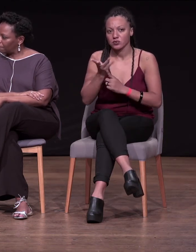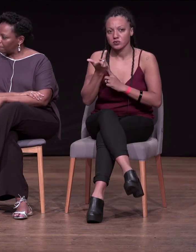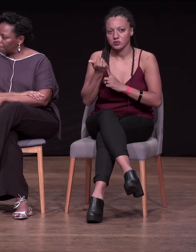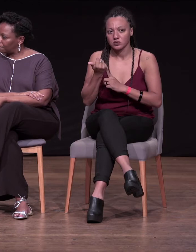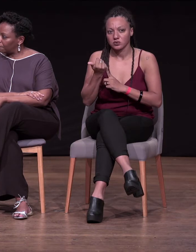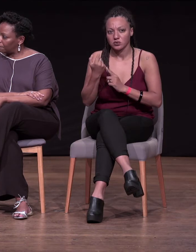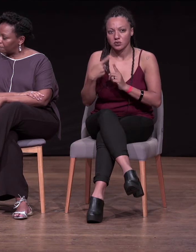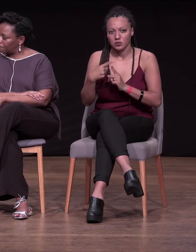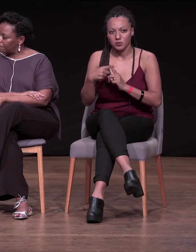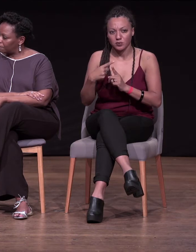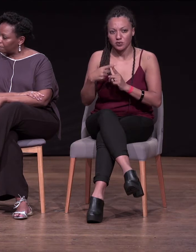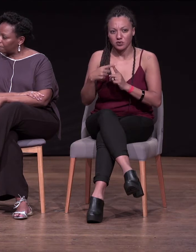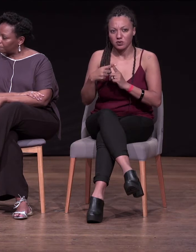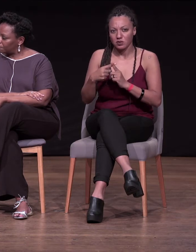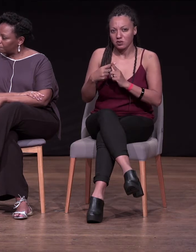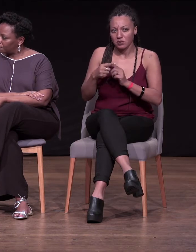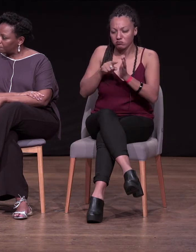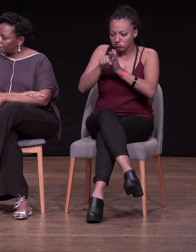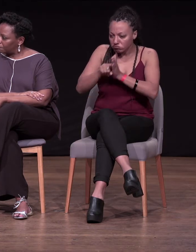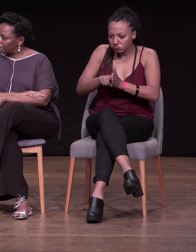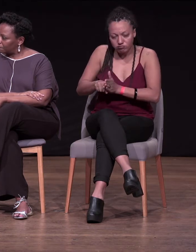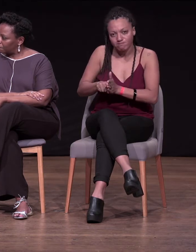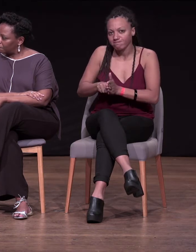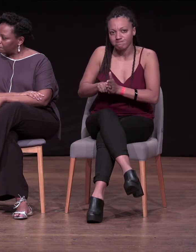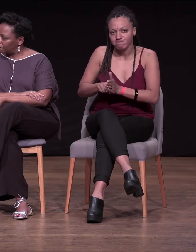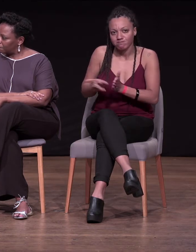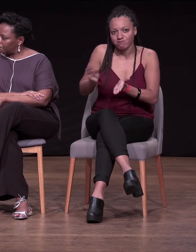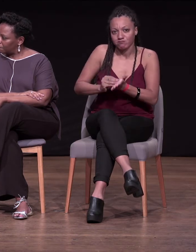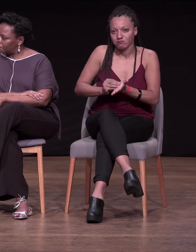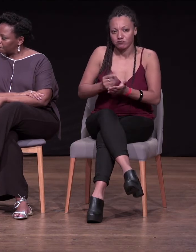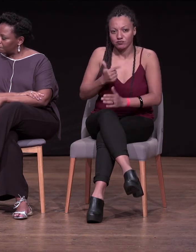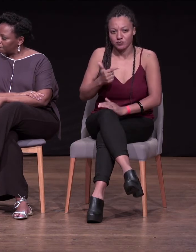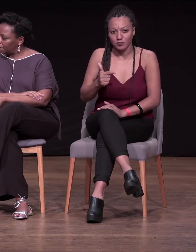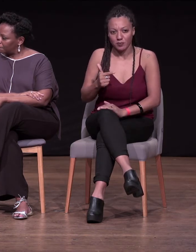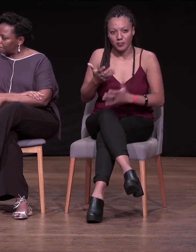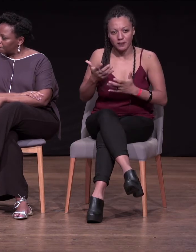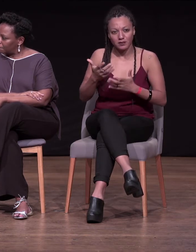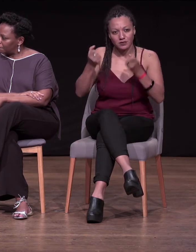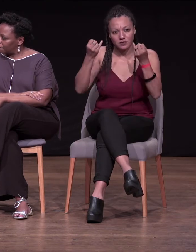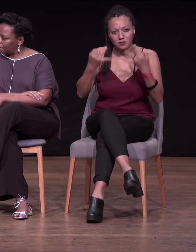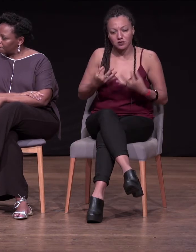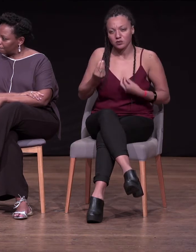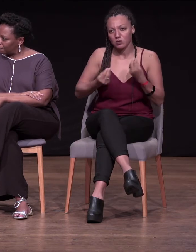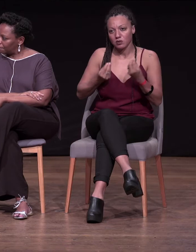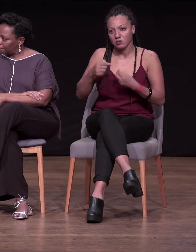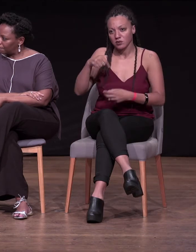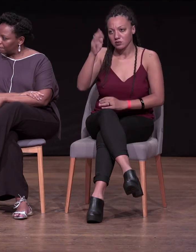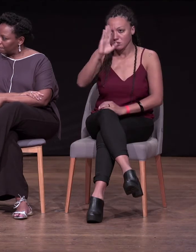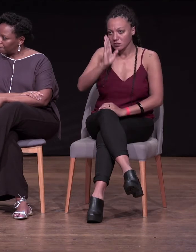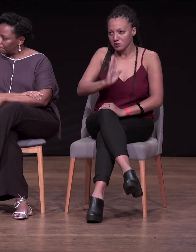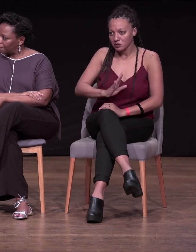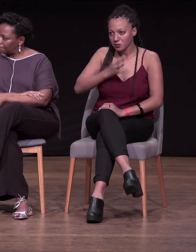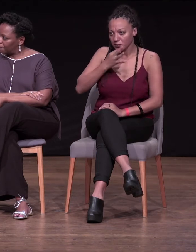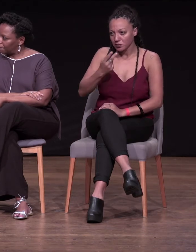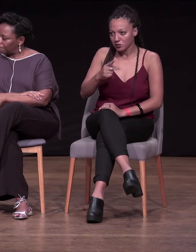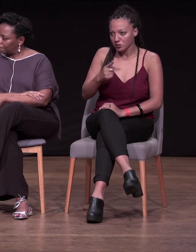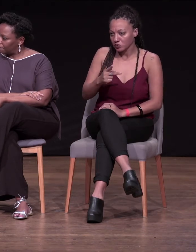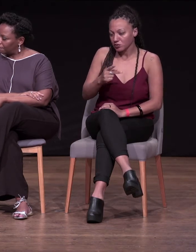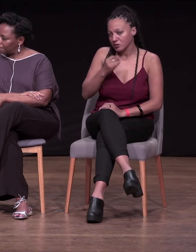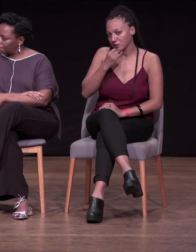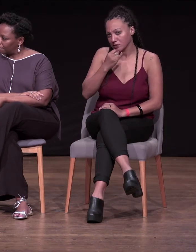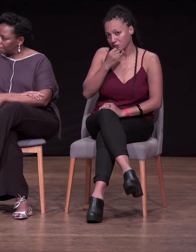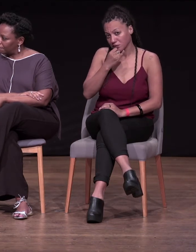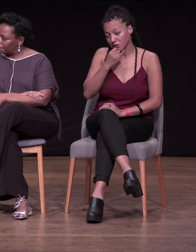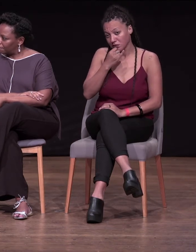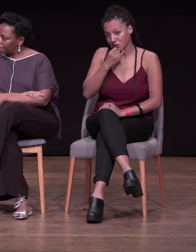foram historiados, né? Eu queria que você falasse um pouquinho sobre esse processo de como é que você vê no Brasil isso, como é que você vê a